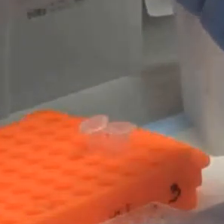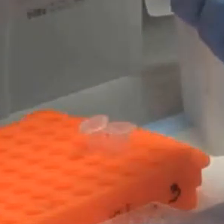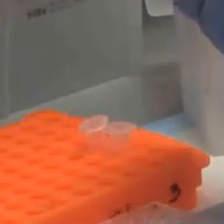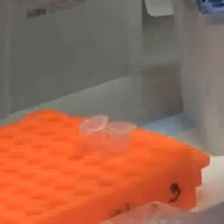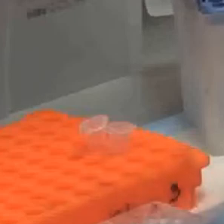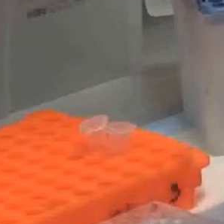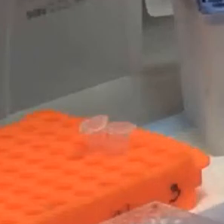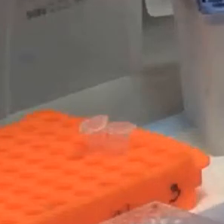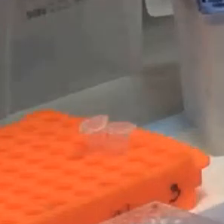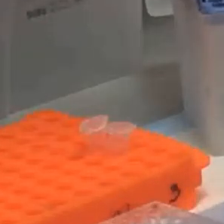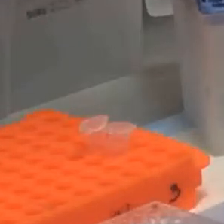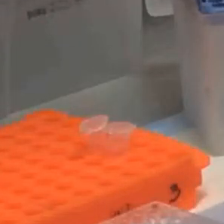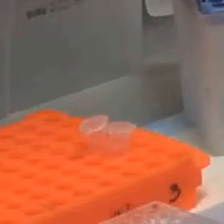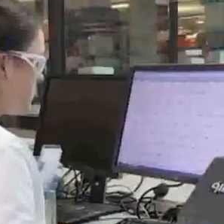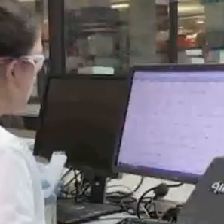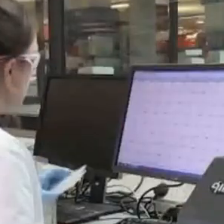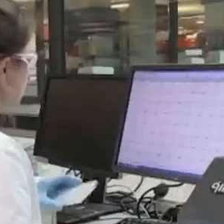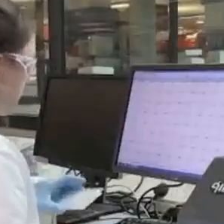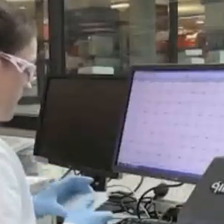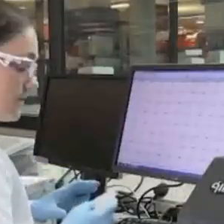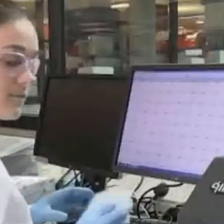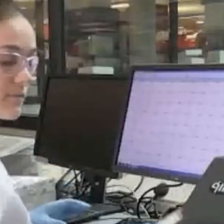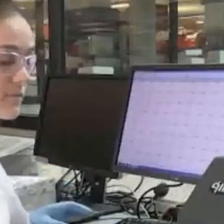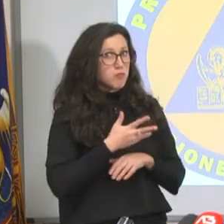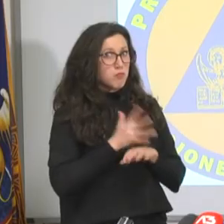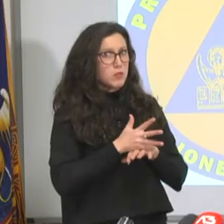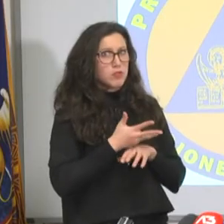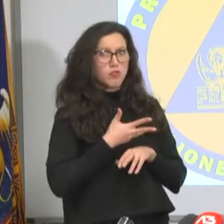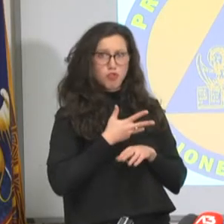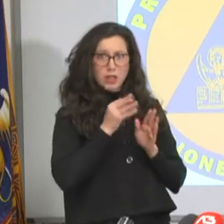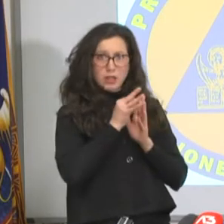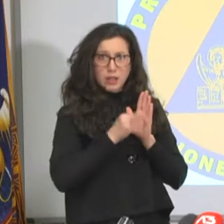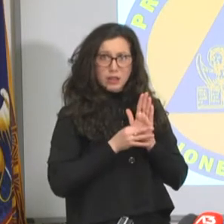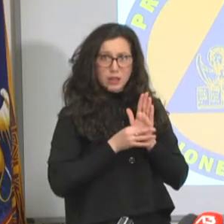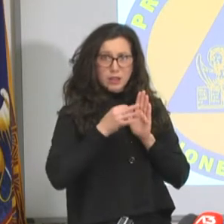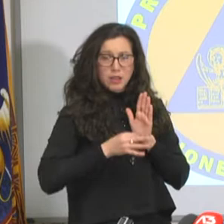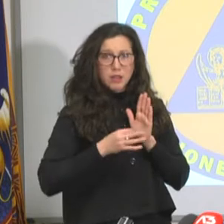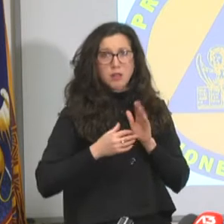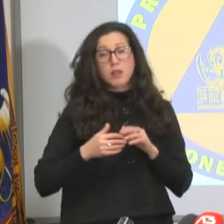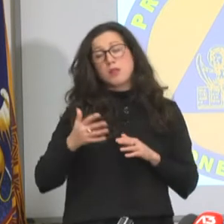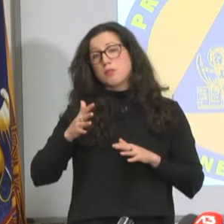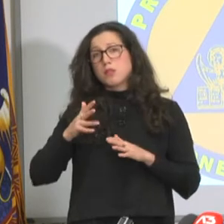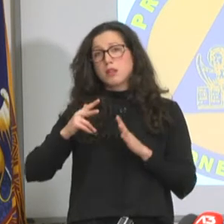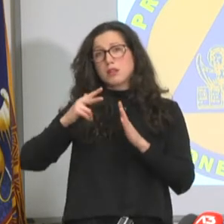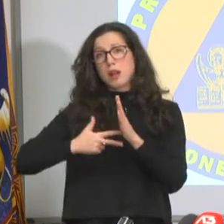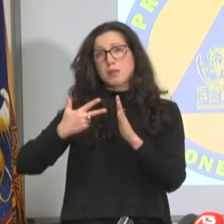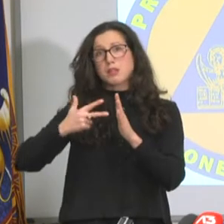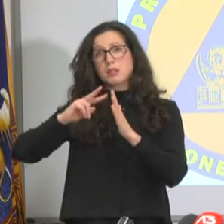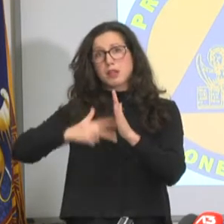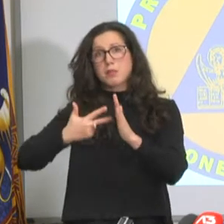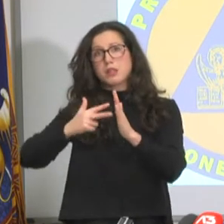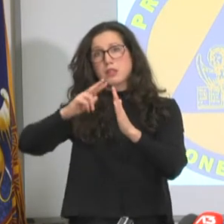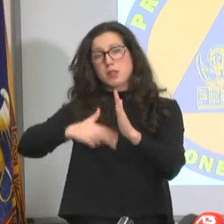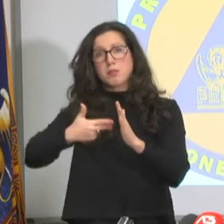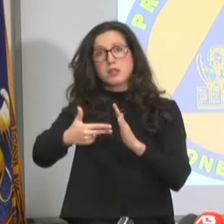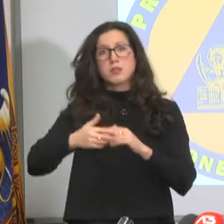il resto della popolazione. Le fasi saranno trimestrali. Ogni 3 mesi, loro ci hanno detto più o meno trimestrali, quindi